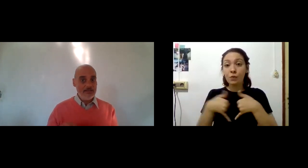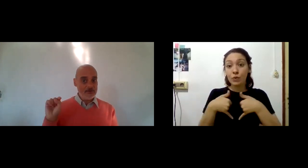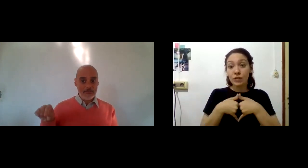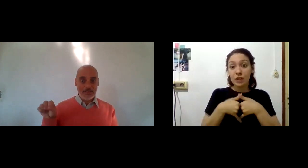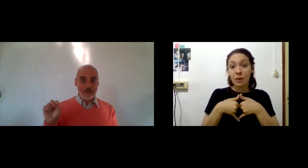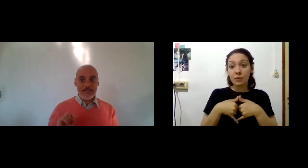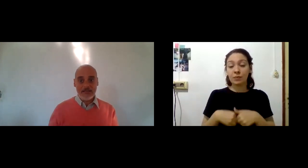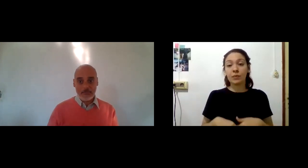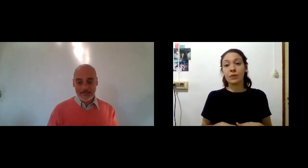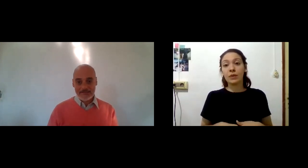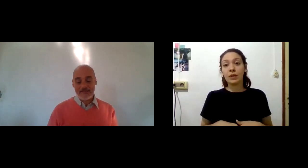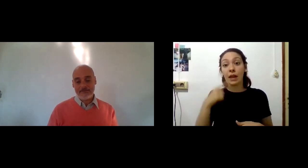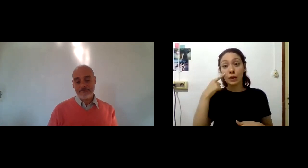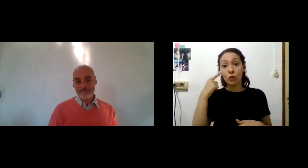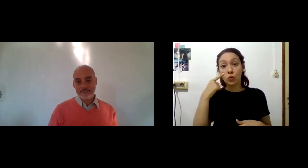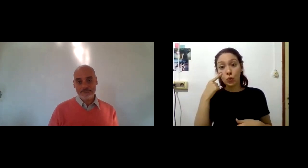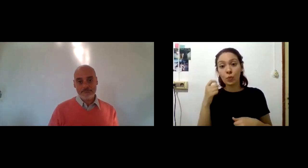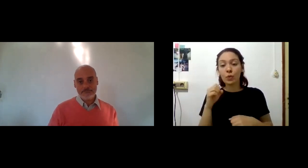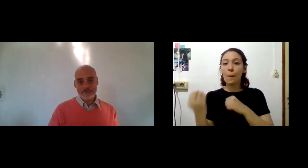097-325-800, y yo les mando el link para ingresar.